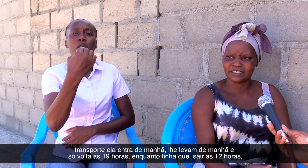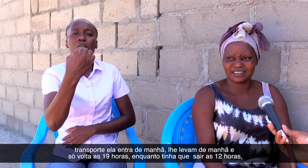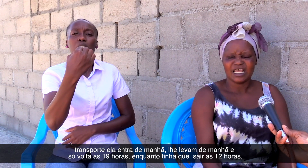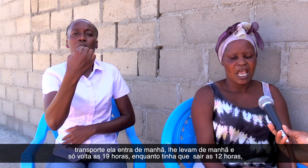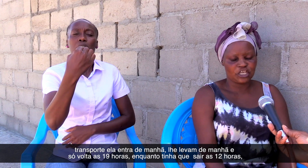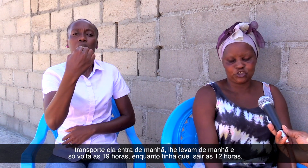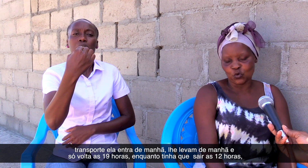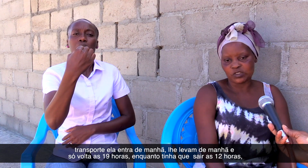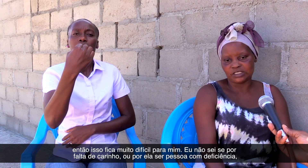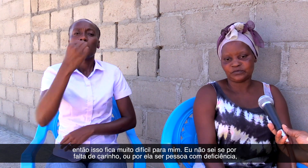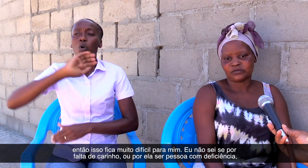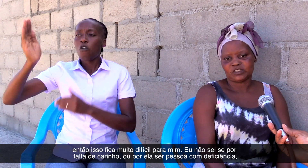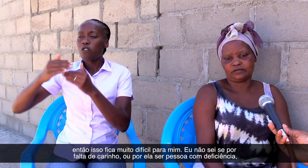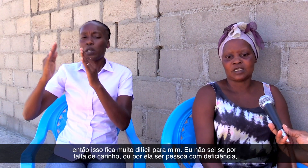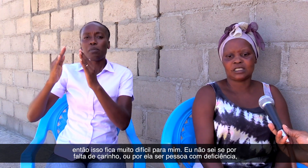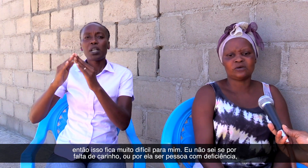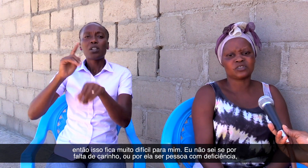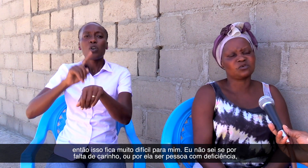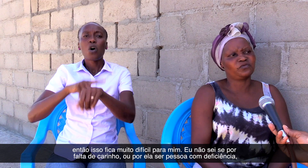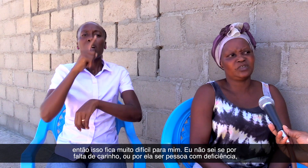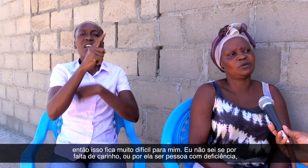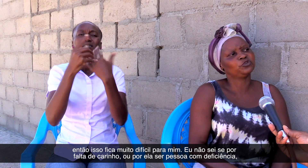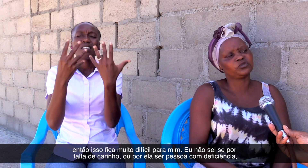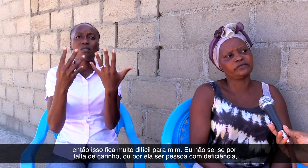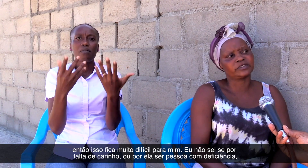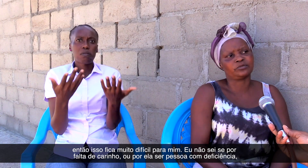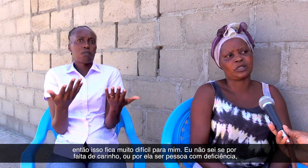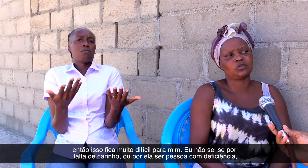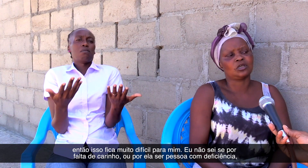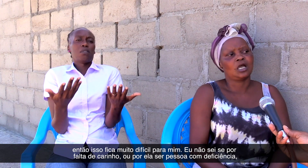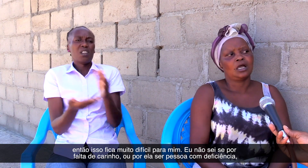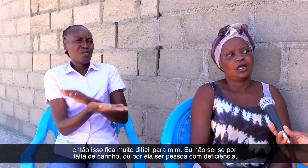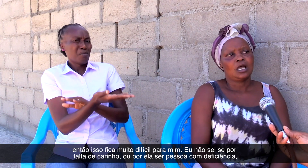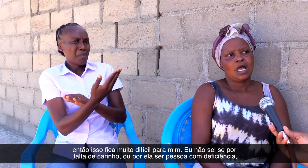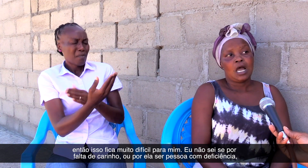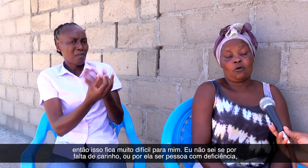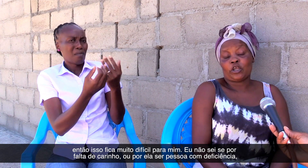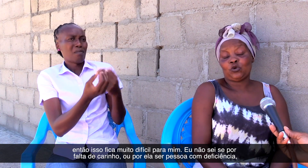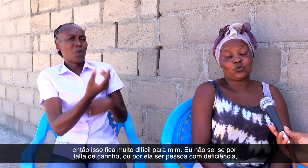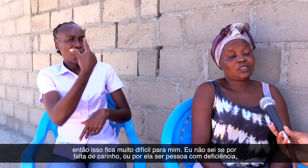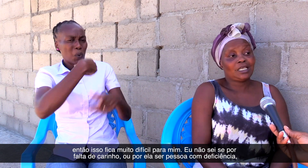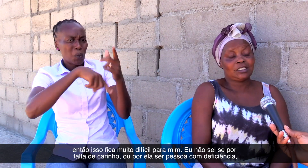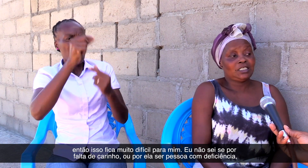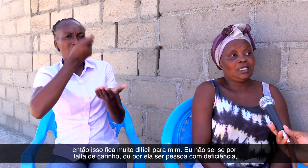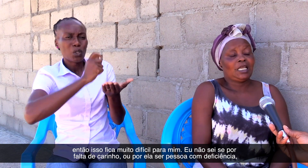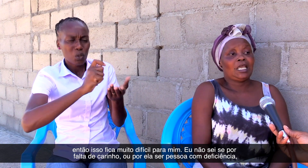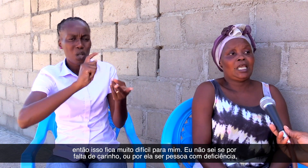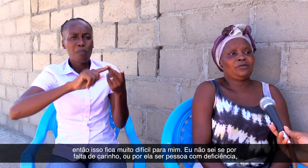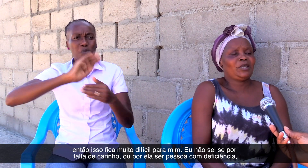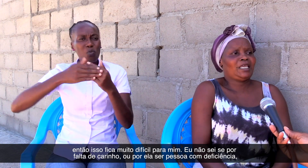sair às 12. Tá vendo? Então isso aí fica muito difícil para mim. Agora, eu não sei